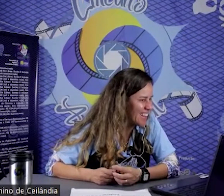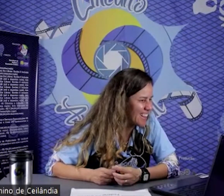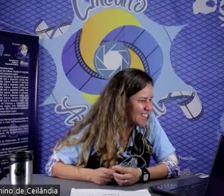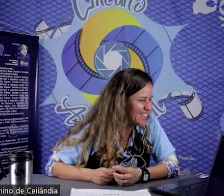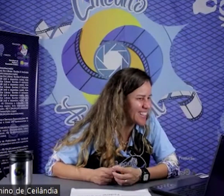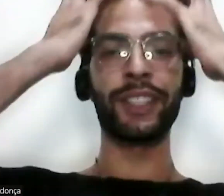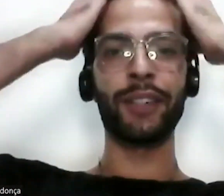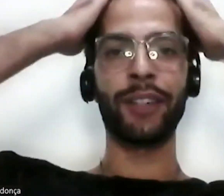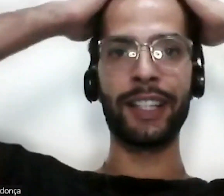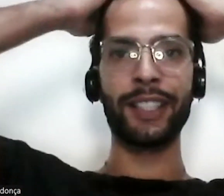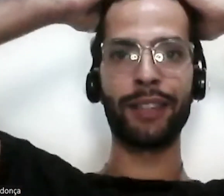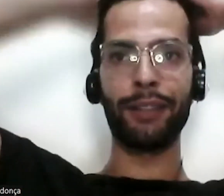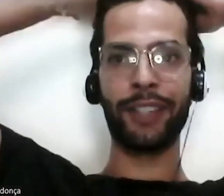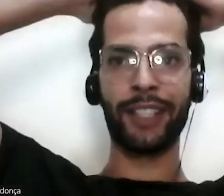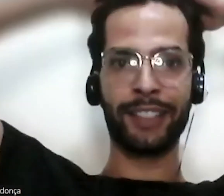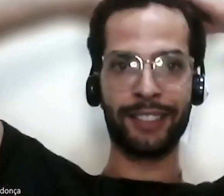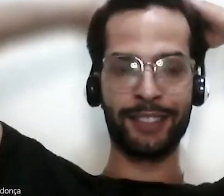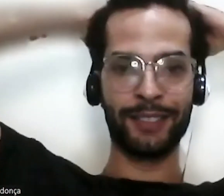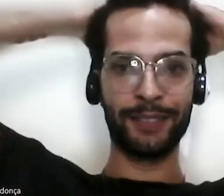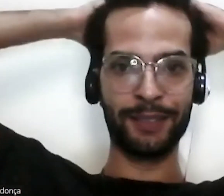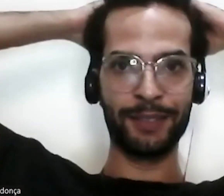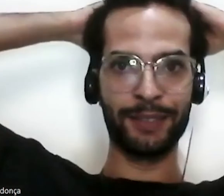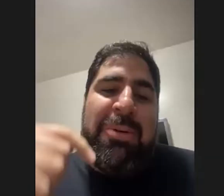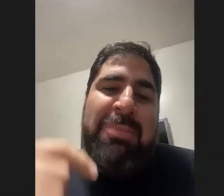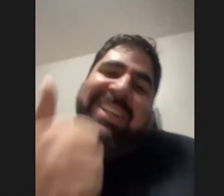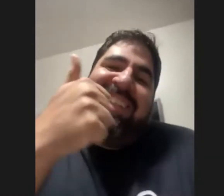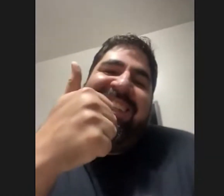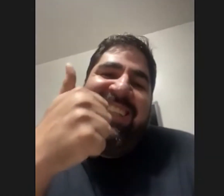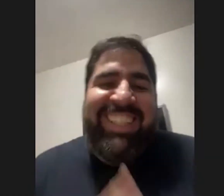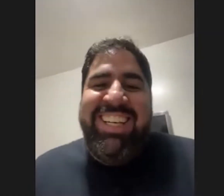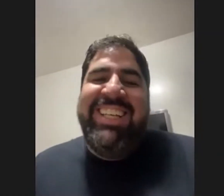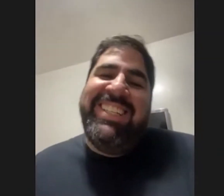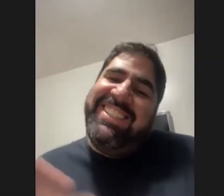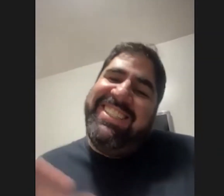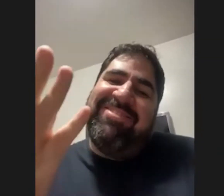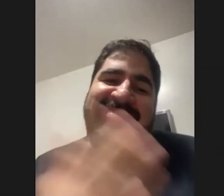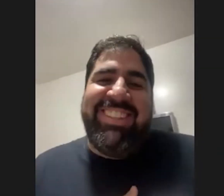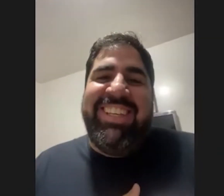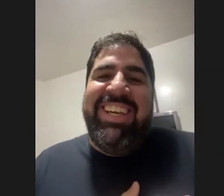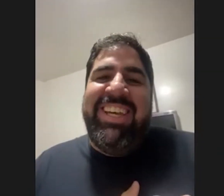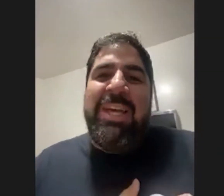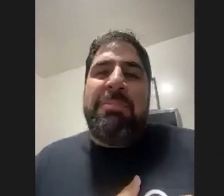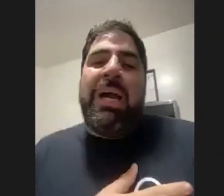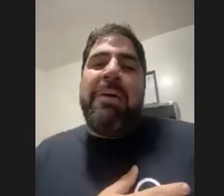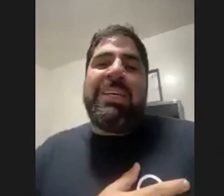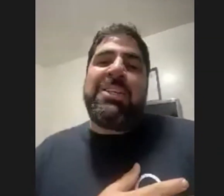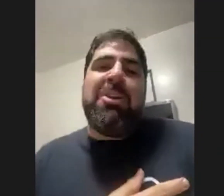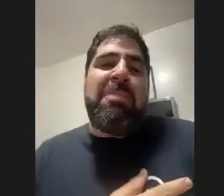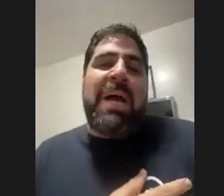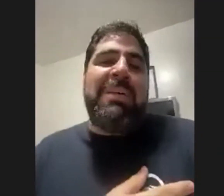A gente Que conheceu ela legal. na segunda-feira. Na outra turma. Ah, Ela me deu até um Cleiton. sinal, professor. Minha amiga